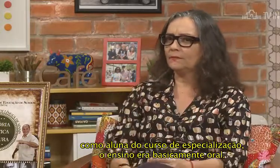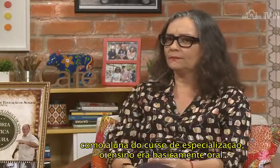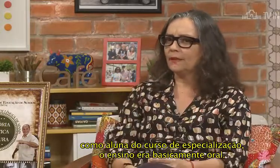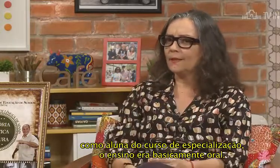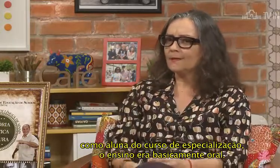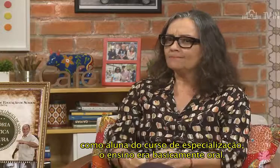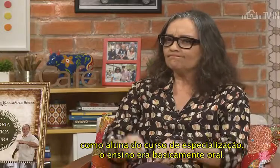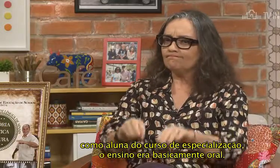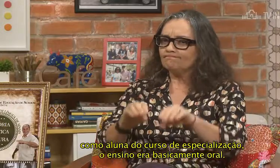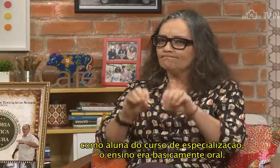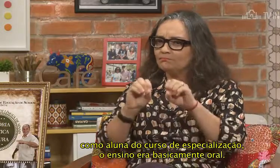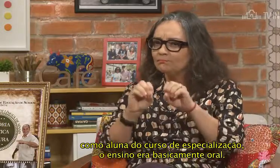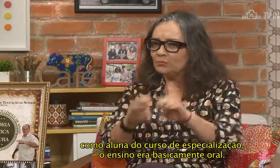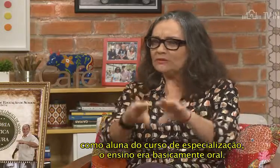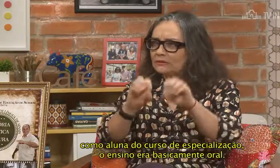aluna do curso de especialização, o ensino